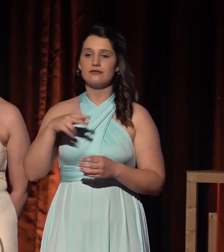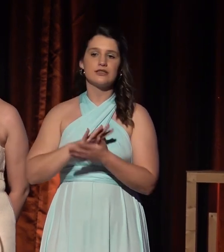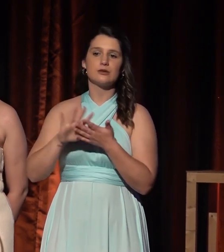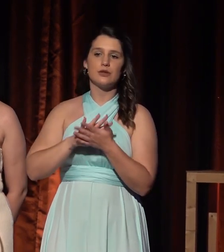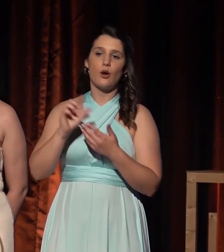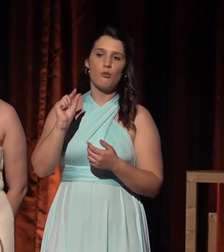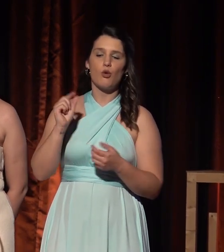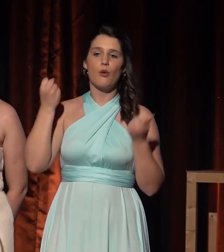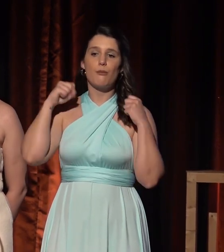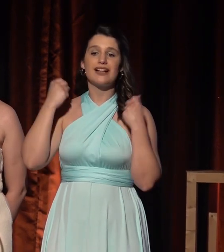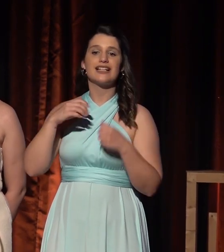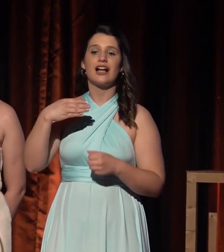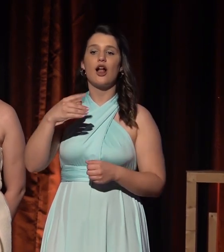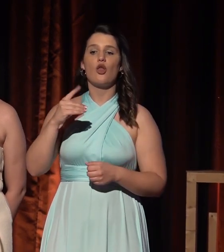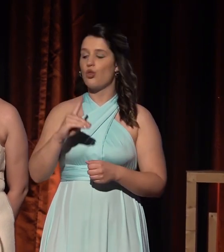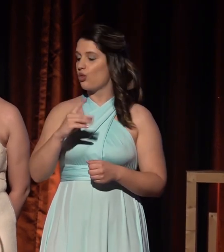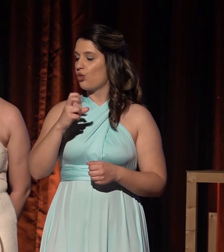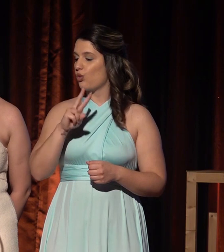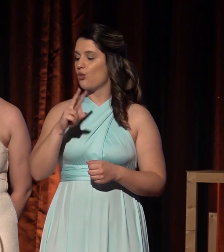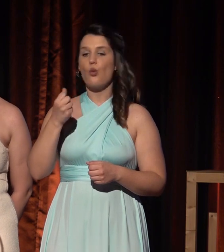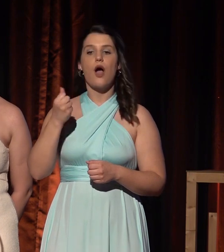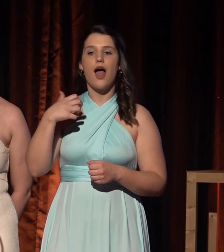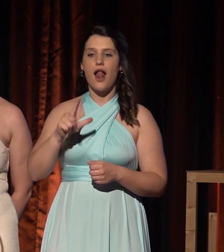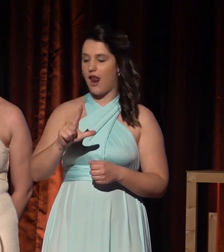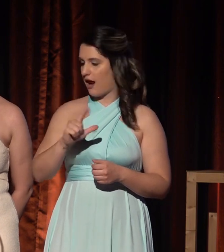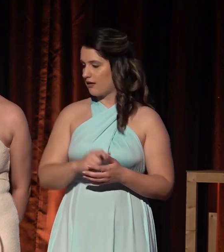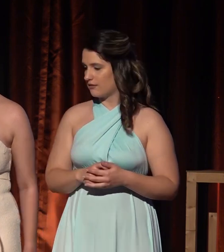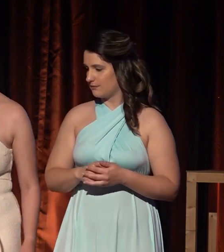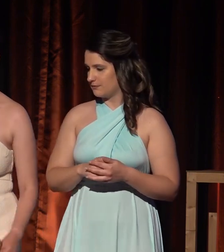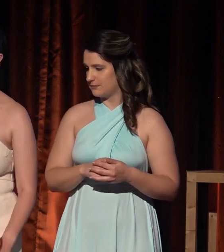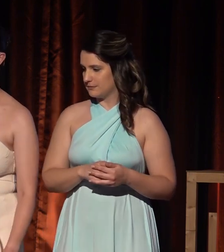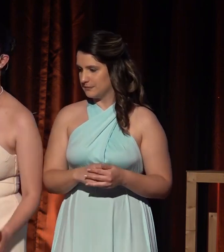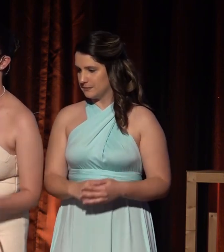Mecatrònica Industrial, ens parlarà del que li ha portat a graduar-se en la modalitat de dual.